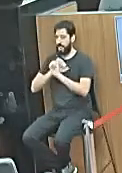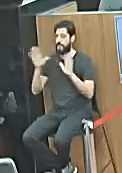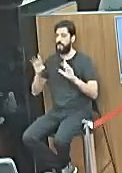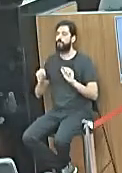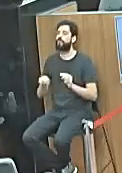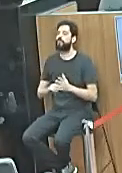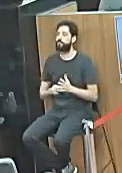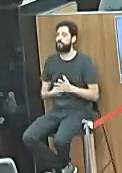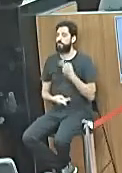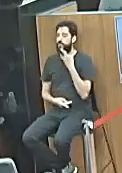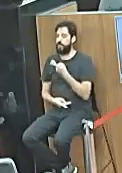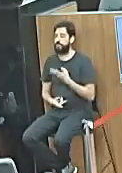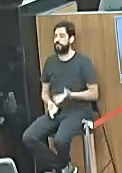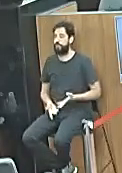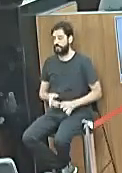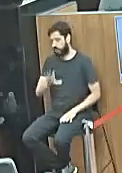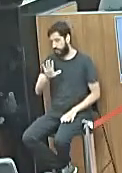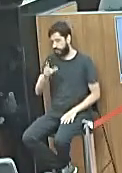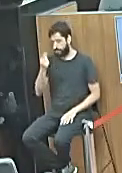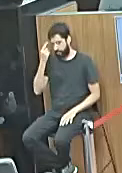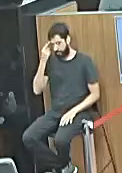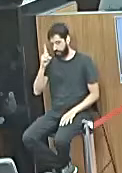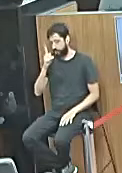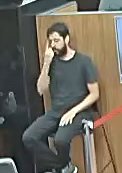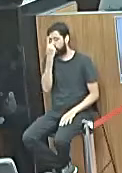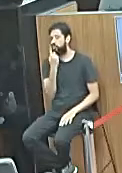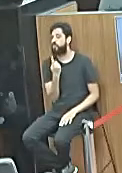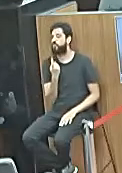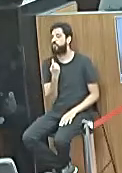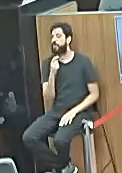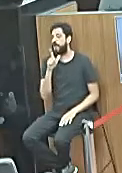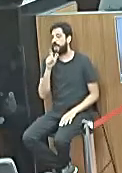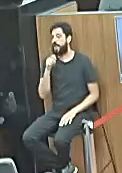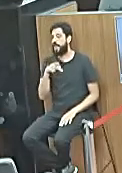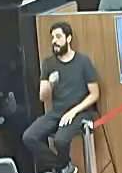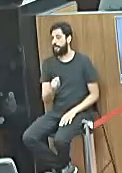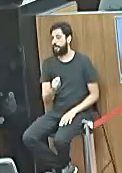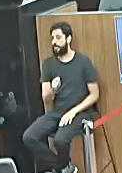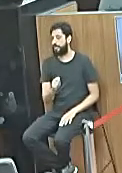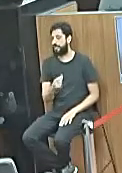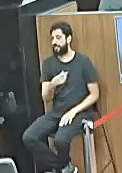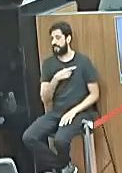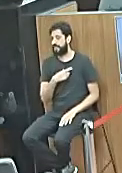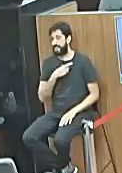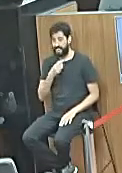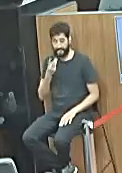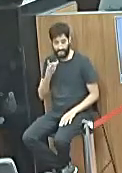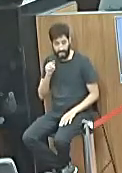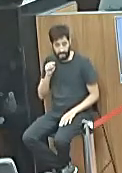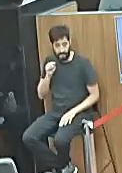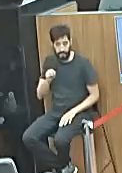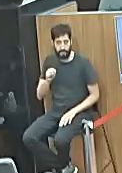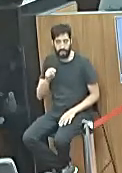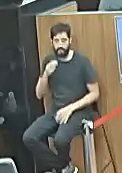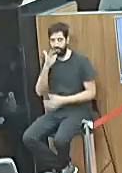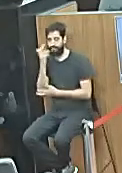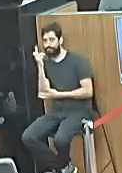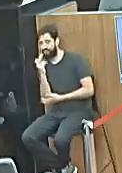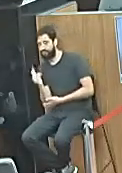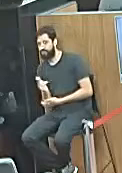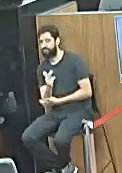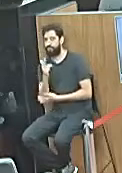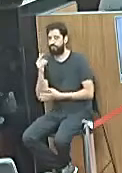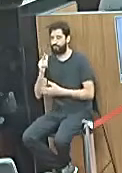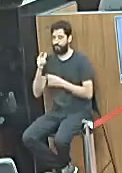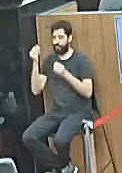só para se ter idéia uma única lá falar da lapa dos desenhos têm mais de três mil figuras rupestres